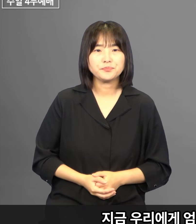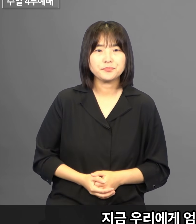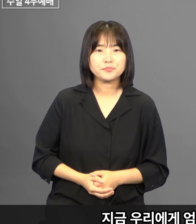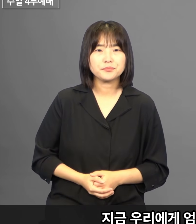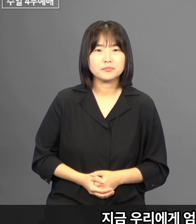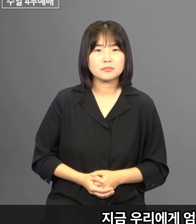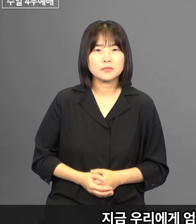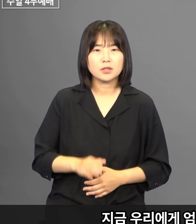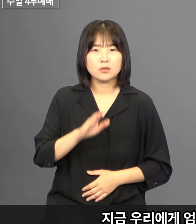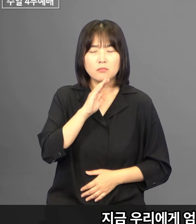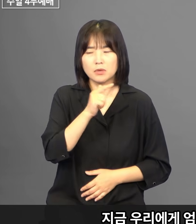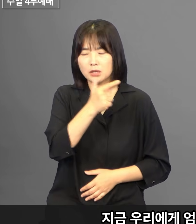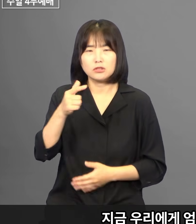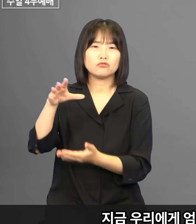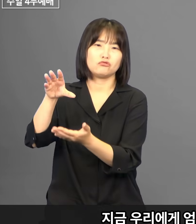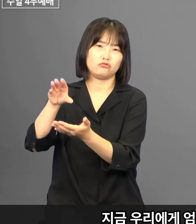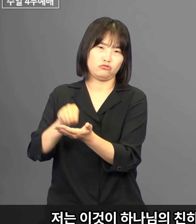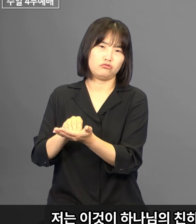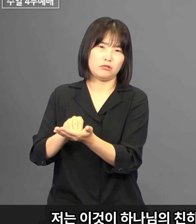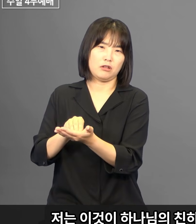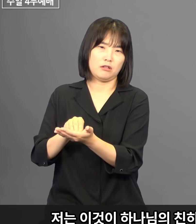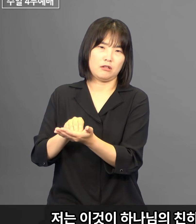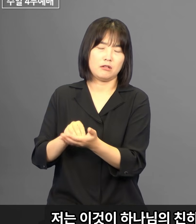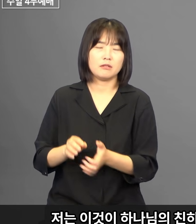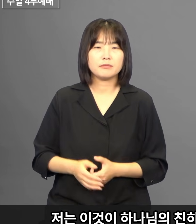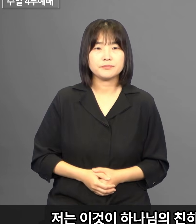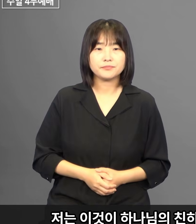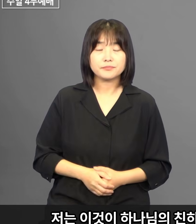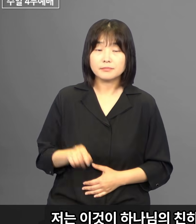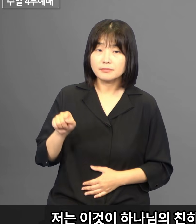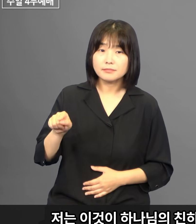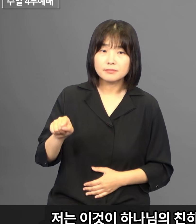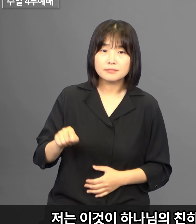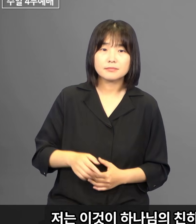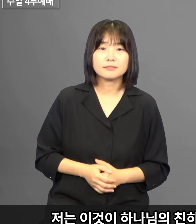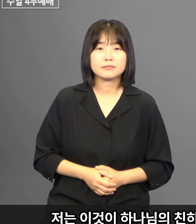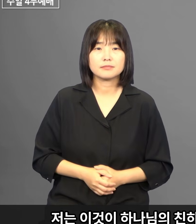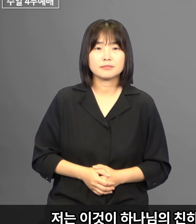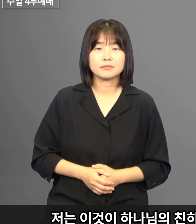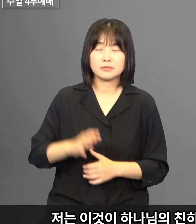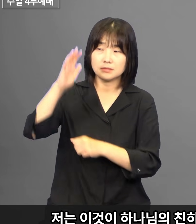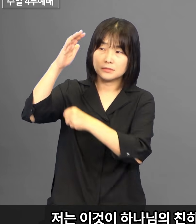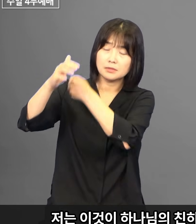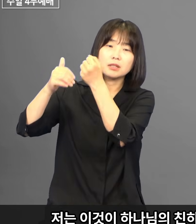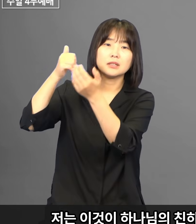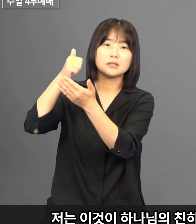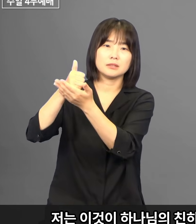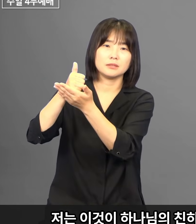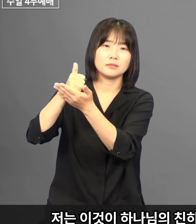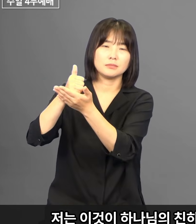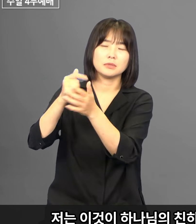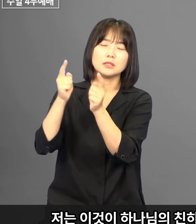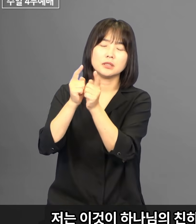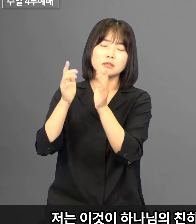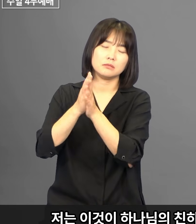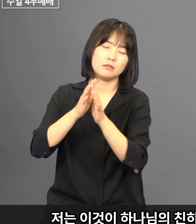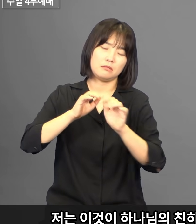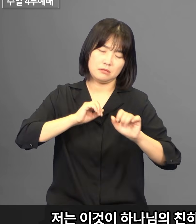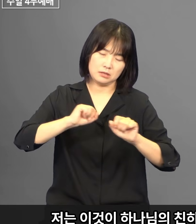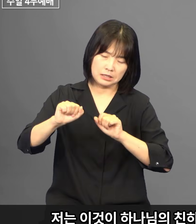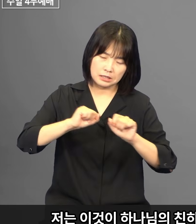엄청난 과제가 주어졌습니다. 저는 이것이 하나님의 신이 하시는 일인